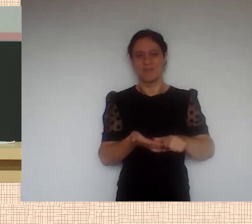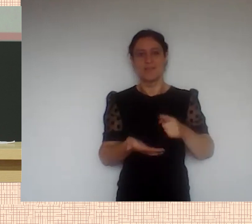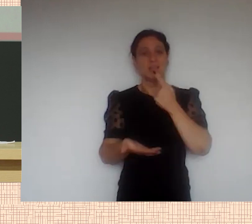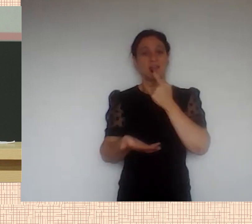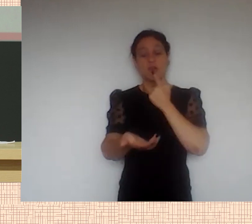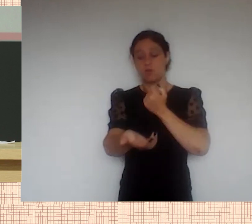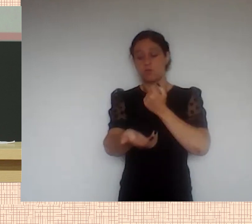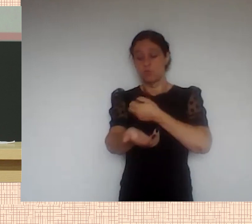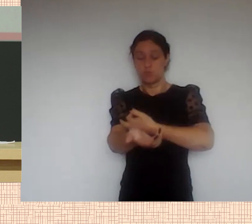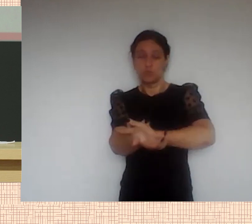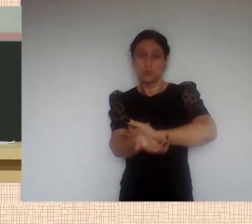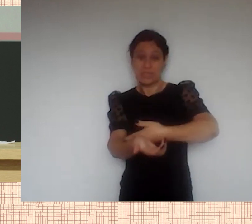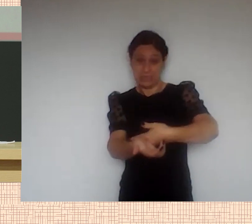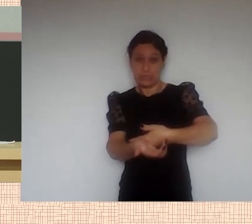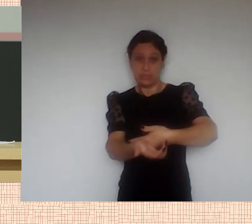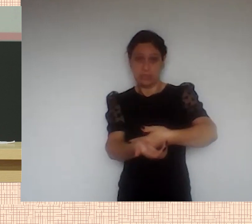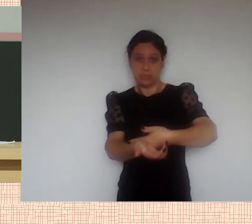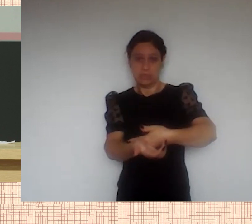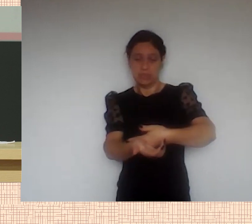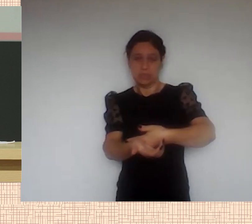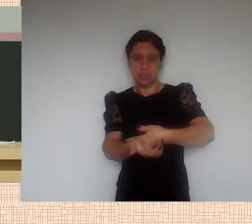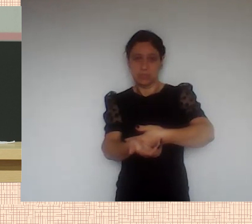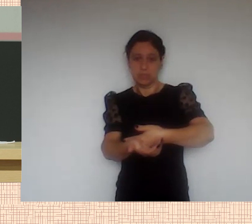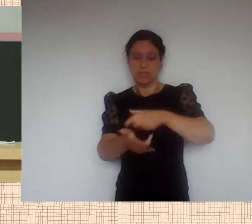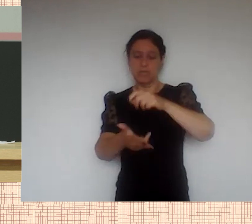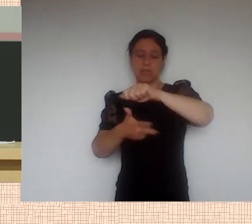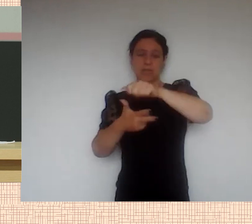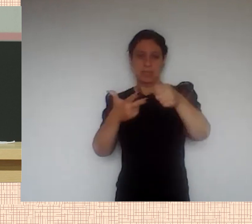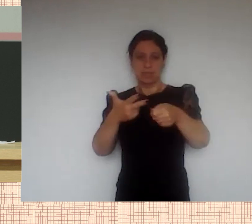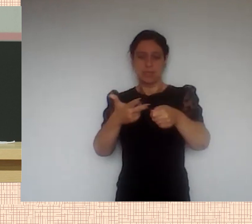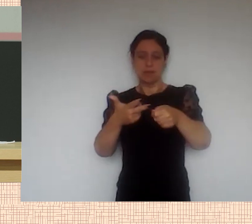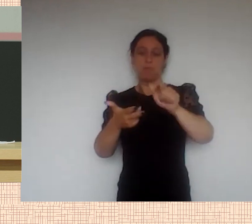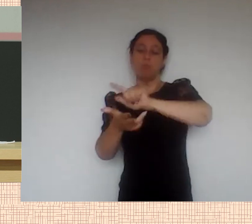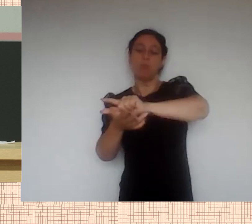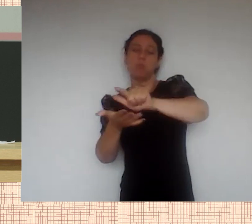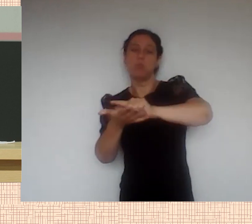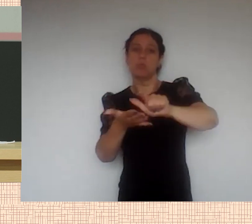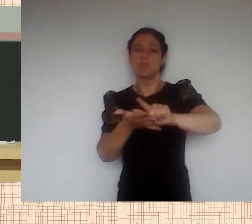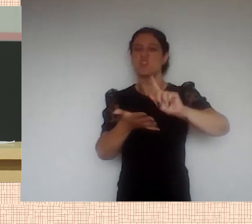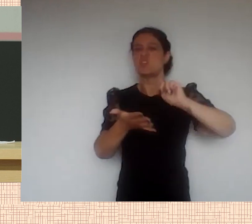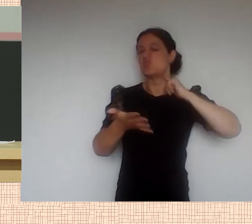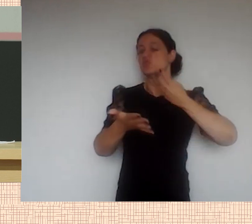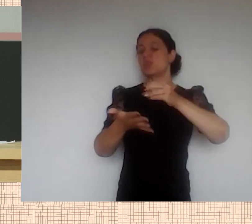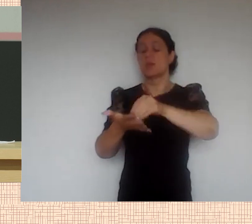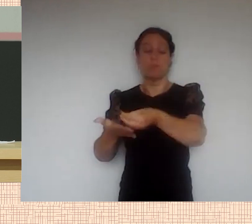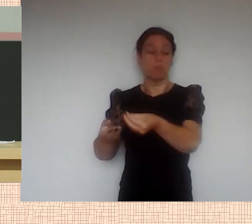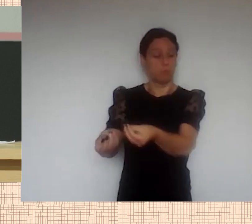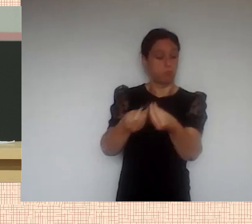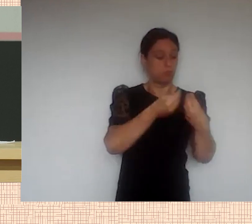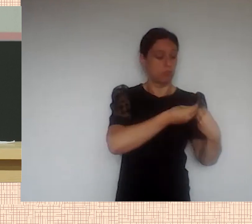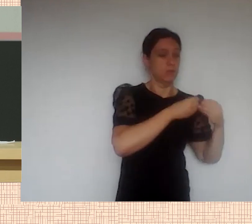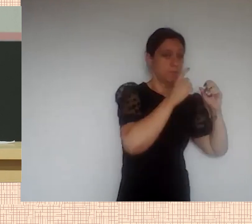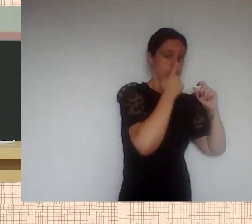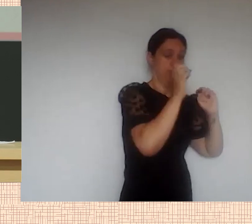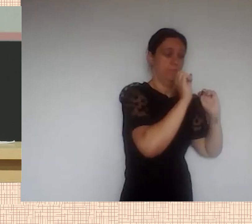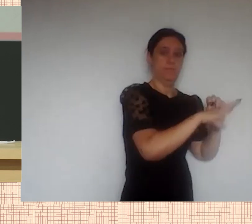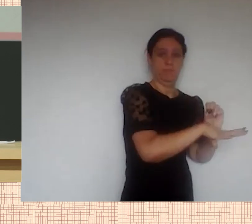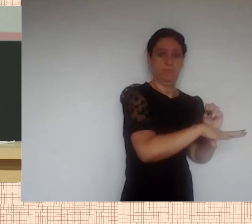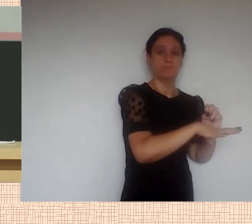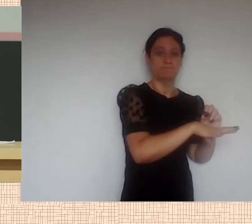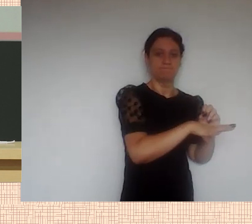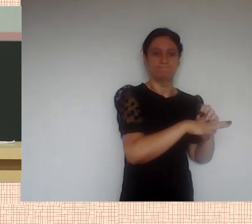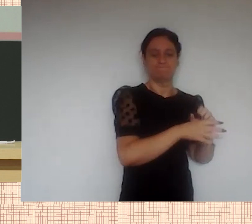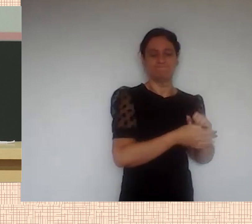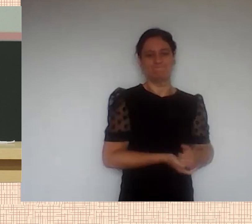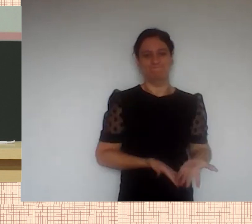precisa remover as toxinas, precisa remover aquela parte que já não é mais